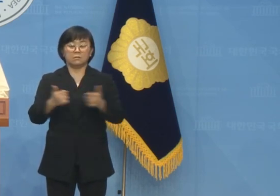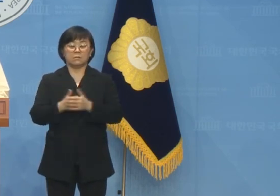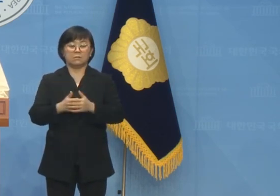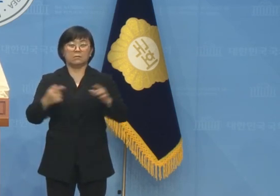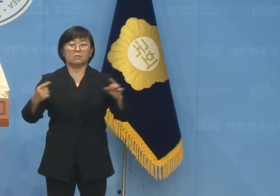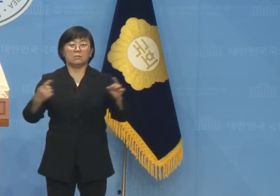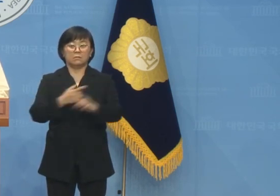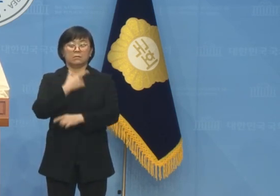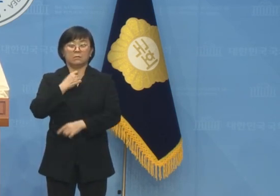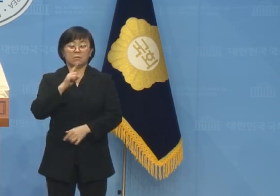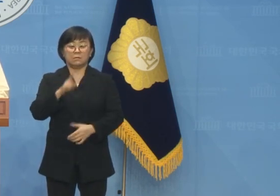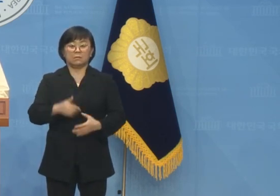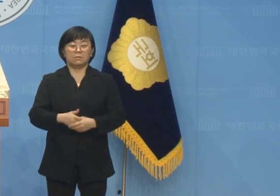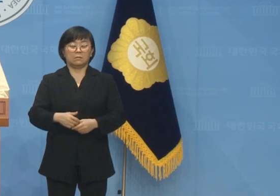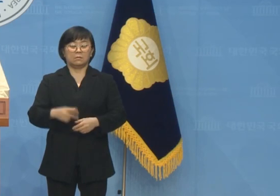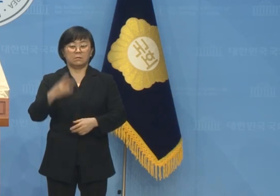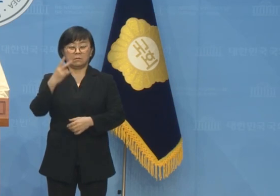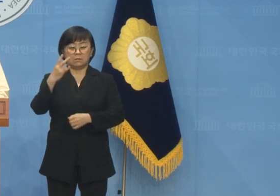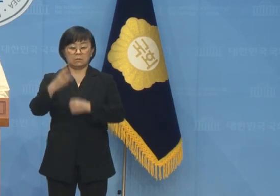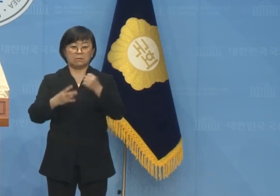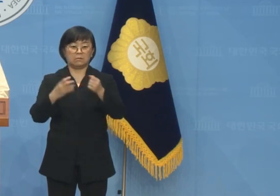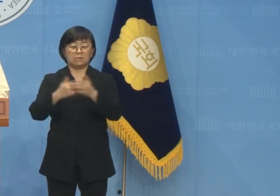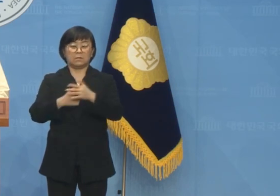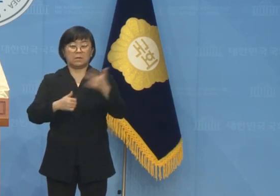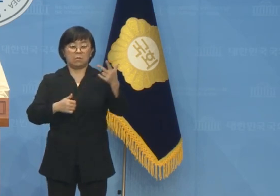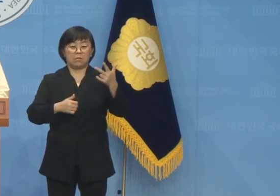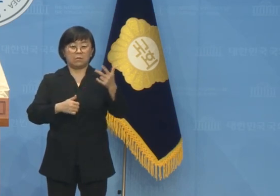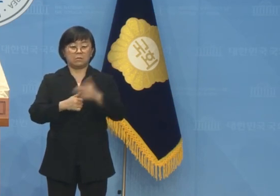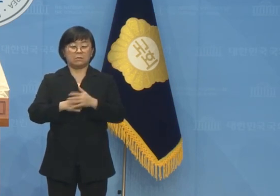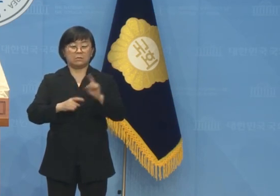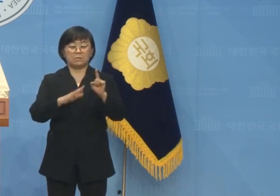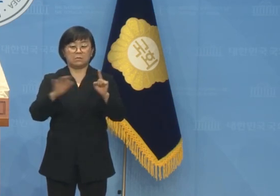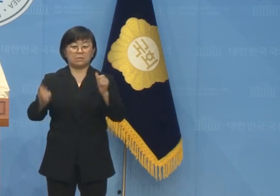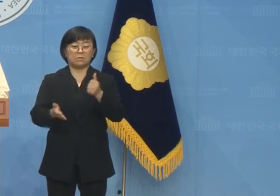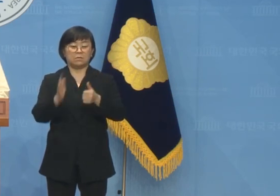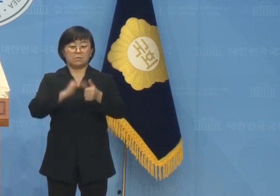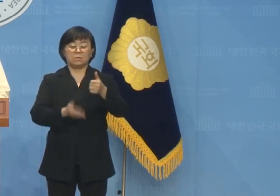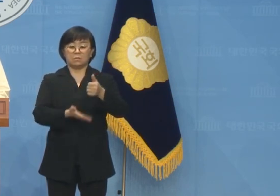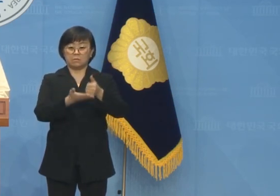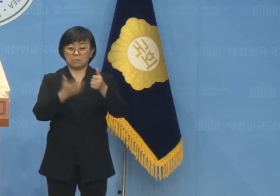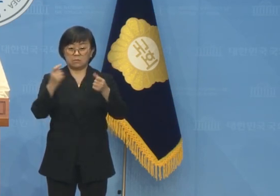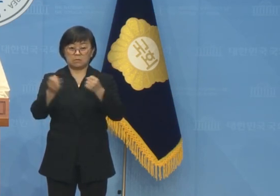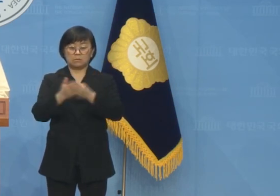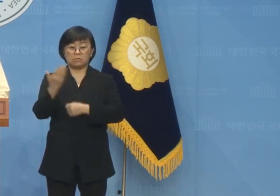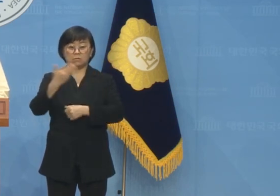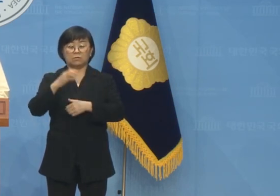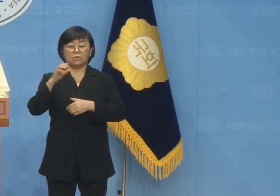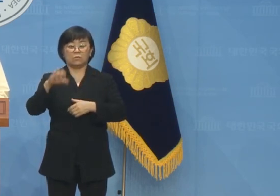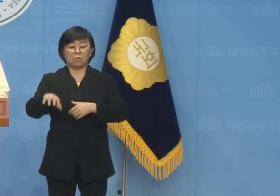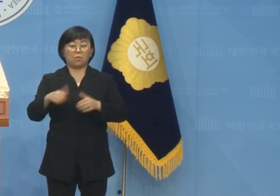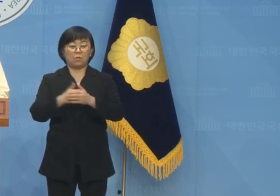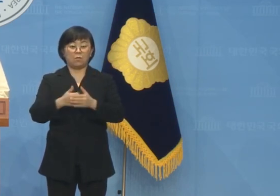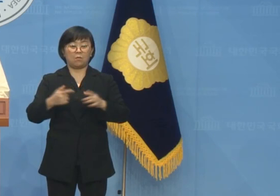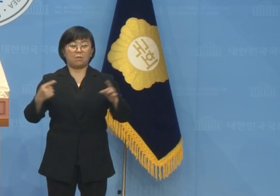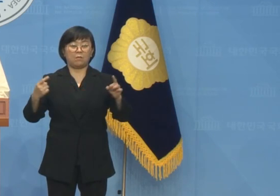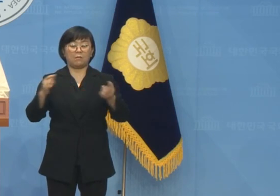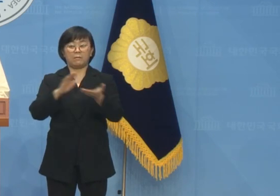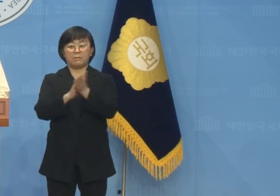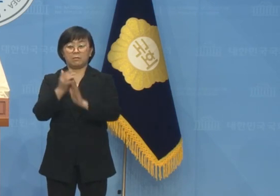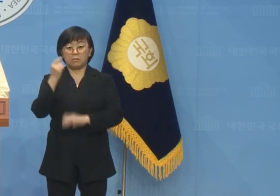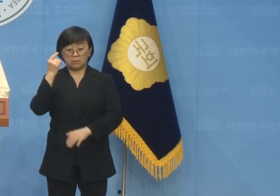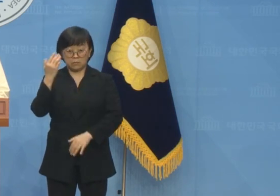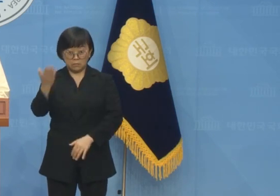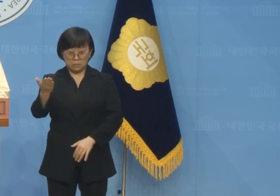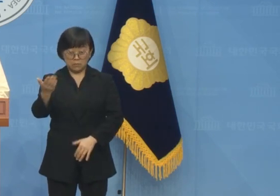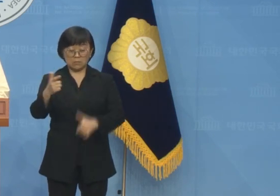교체입니다 지난 24년 동안 일곱 번째 한 사람이 공천을 받는 동안에 구로는 과연 연 무엇이 달라졌습니까라고